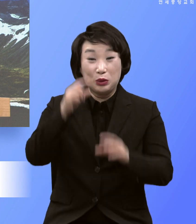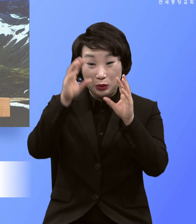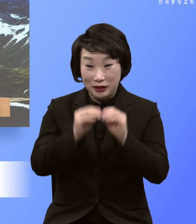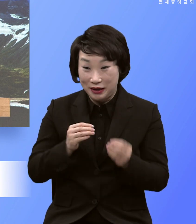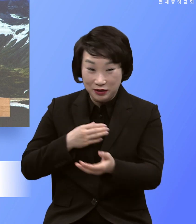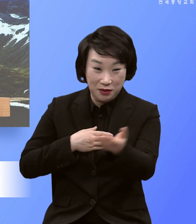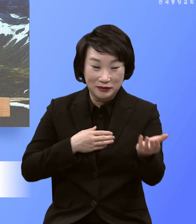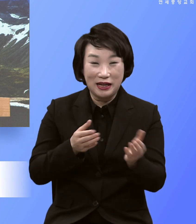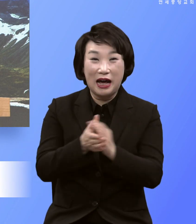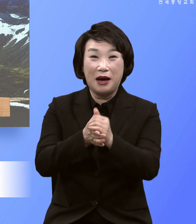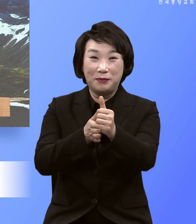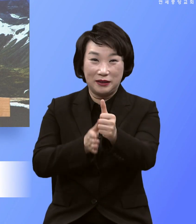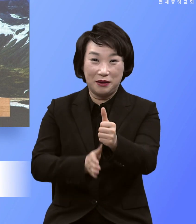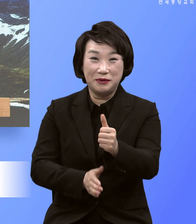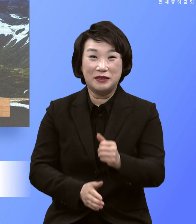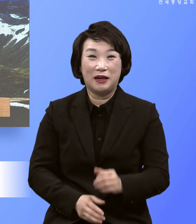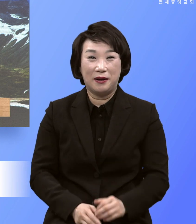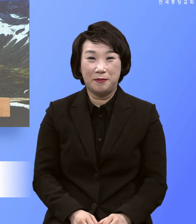동의하시면 아멘합시다.